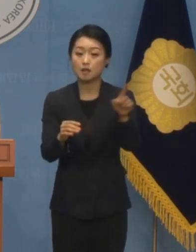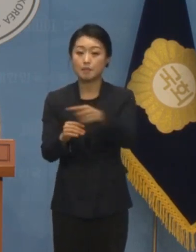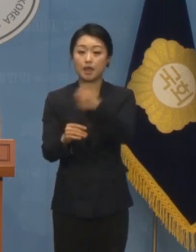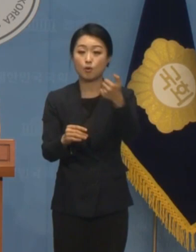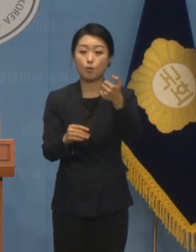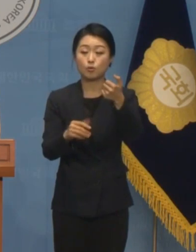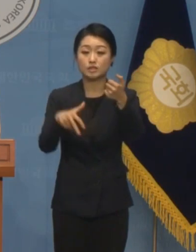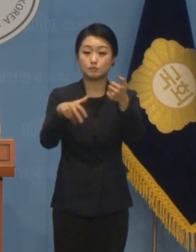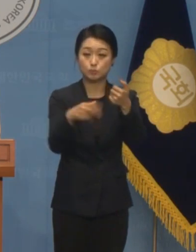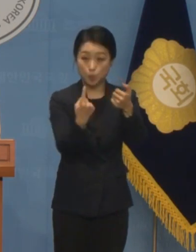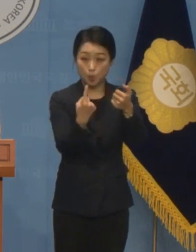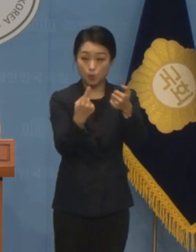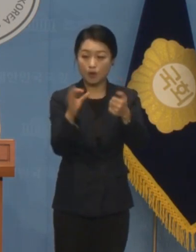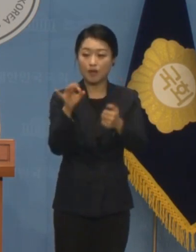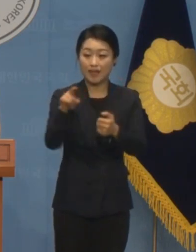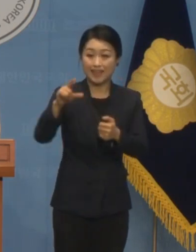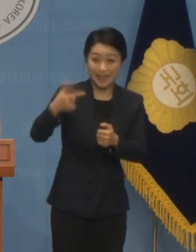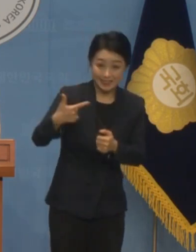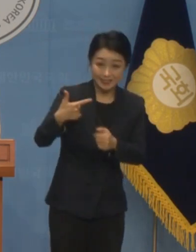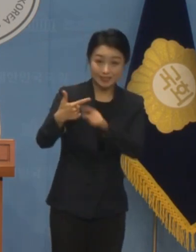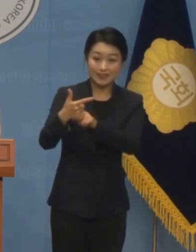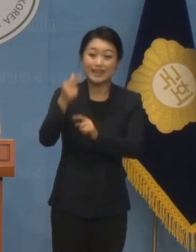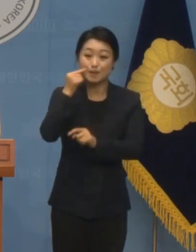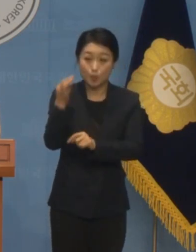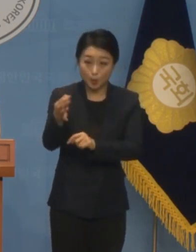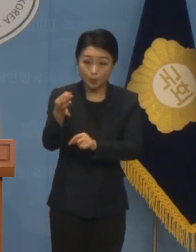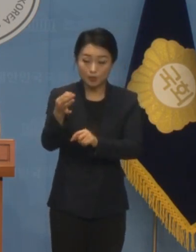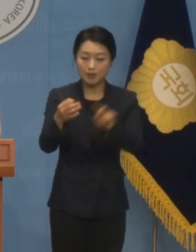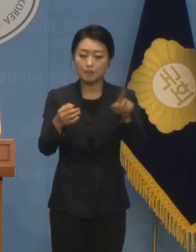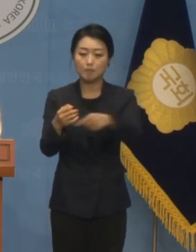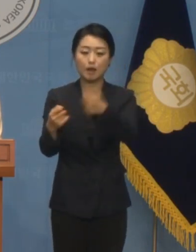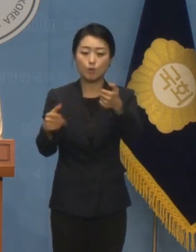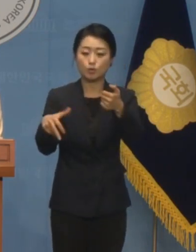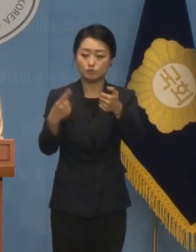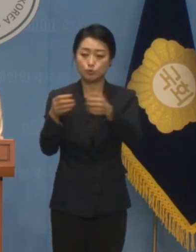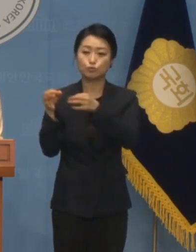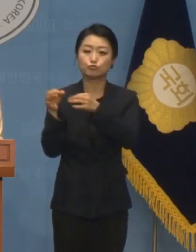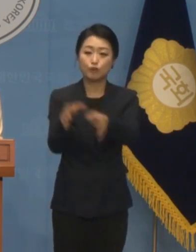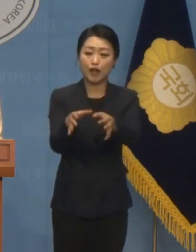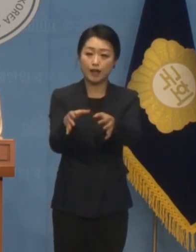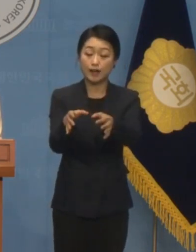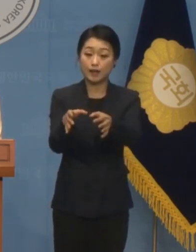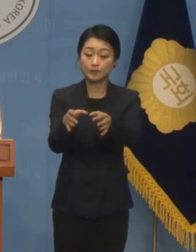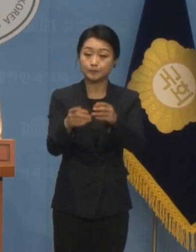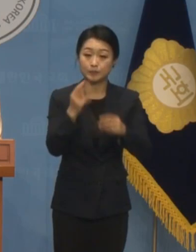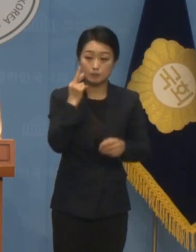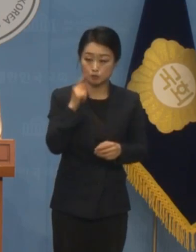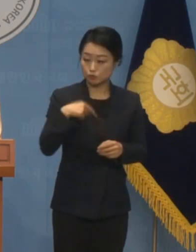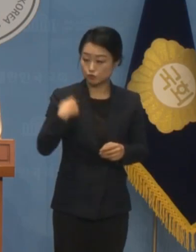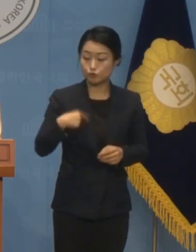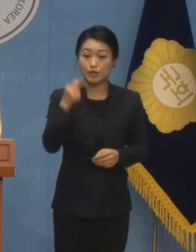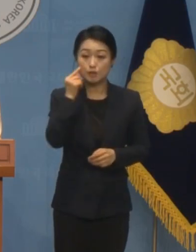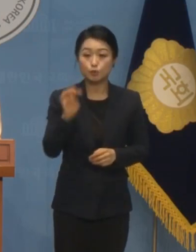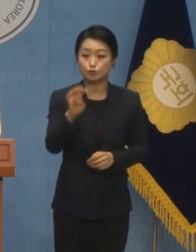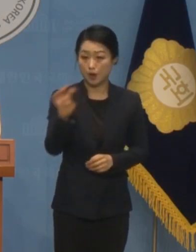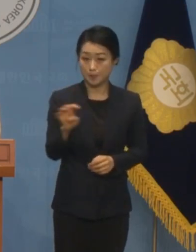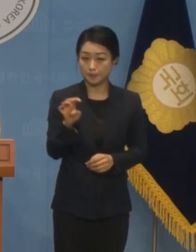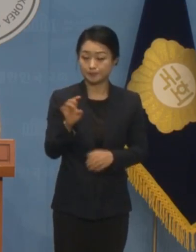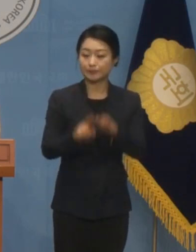150조 엔에 이르는 민간 투자를 추진하고 있습니다. 미국, 중국, 일본, 유럽